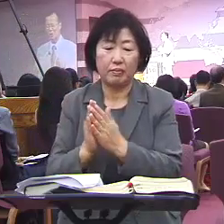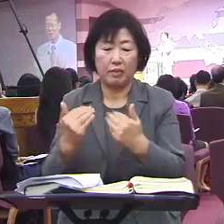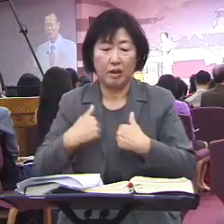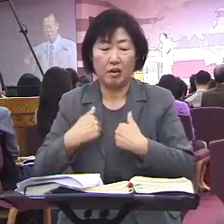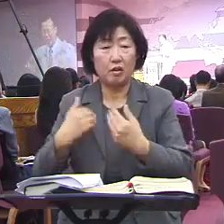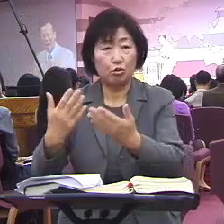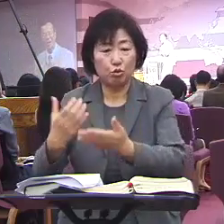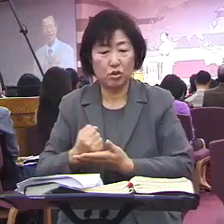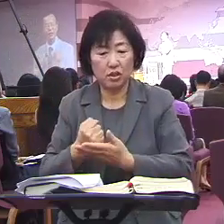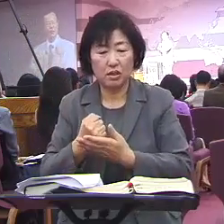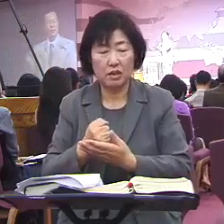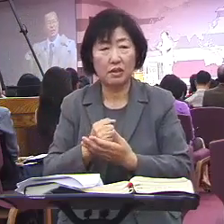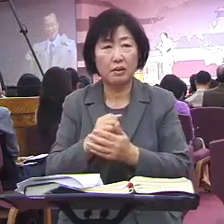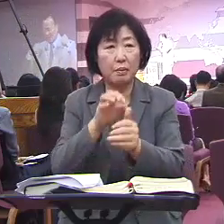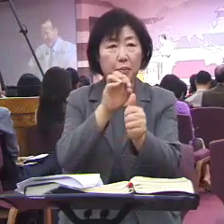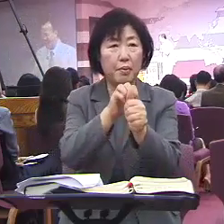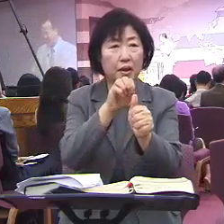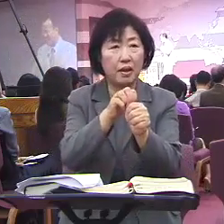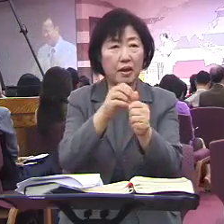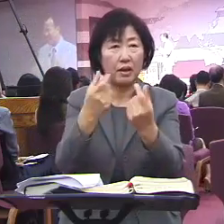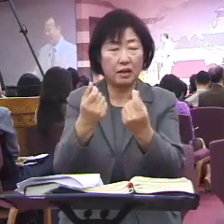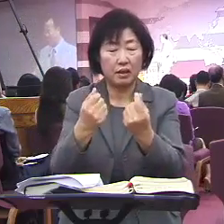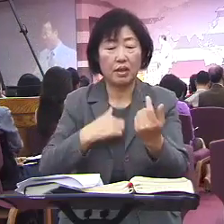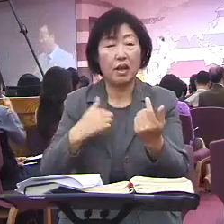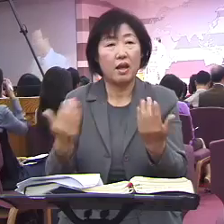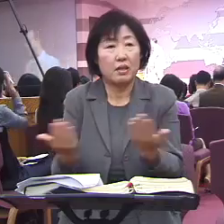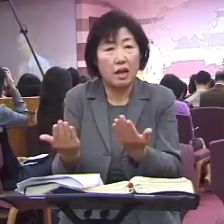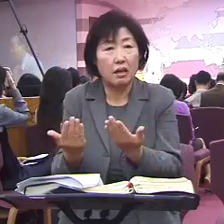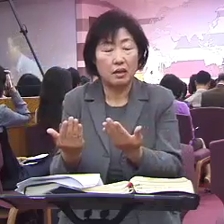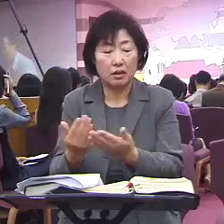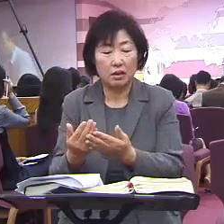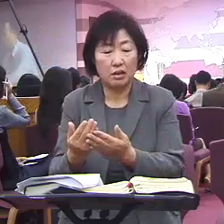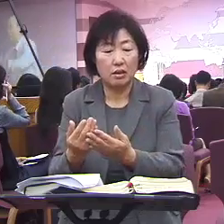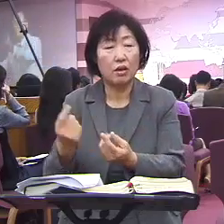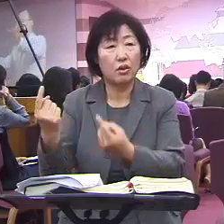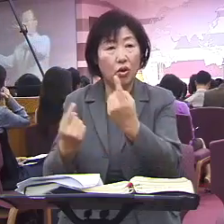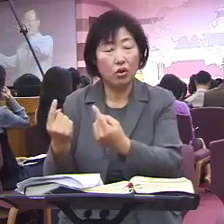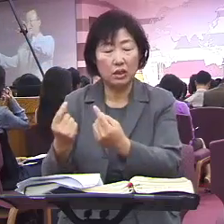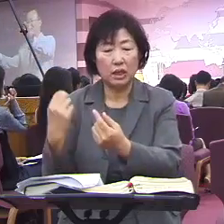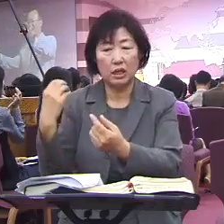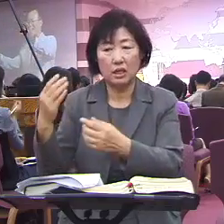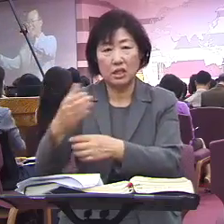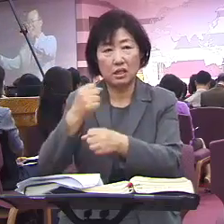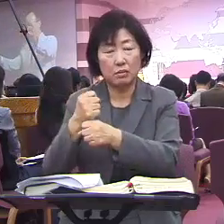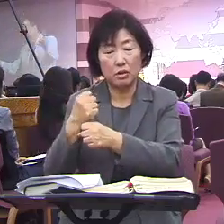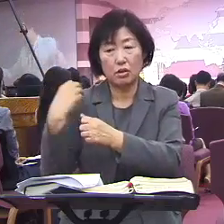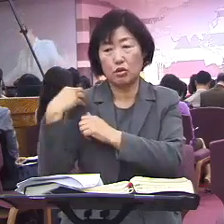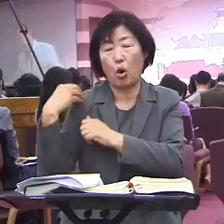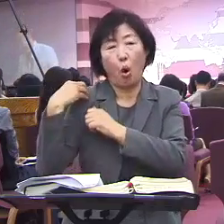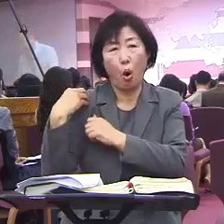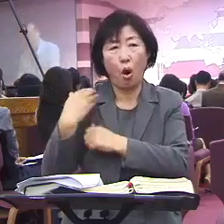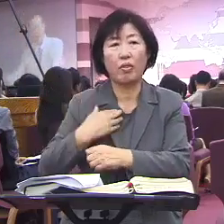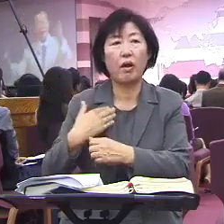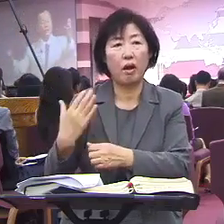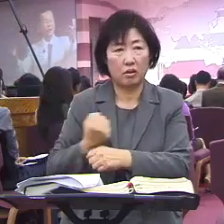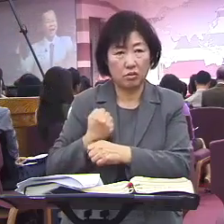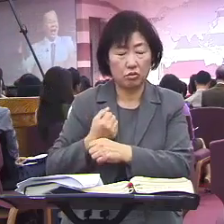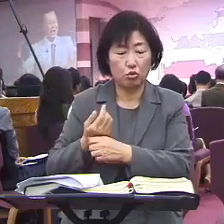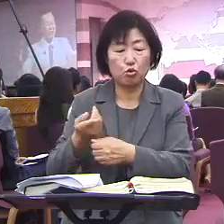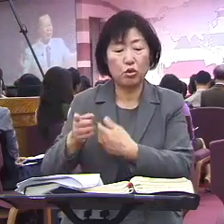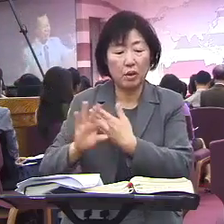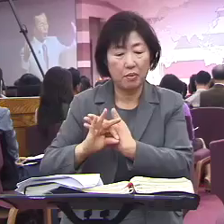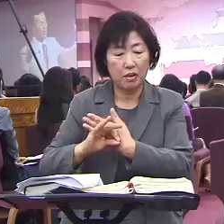내게 주어진 배낭 같은 내 사역이 형제의 짐을 져주는 것이라고 말씀하기 때문에 이것을 내가 바로